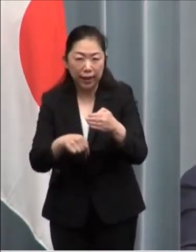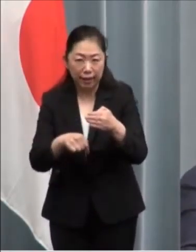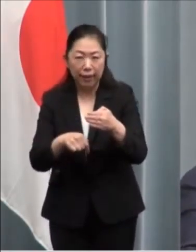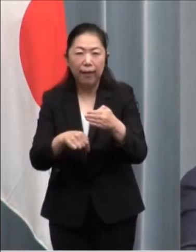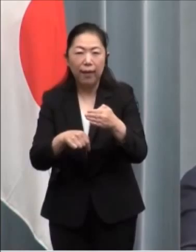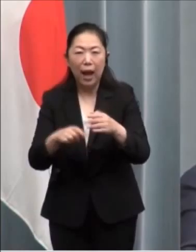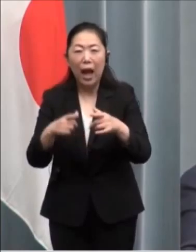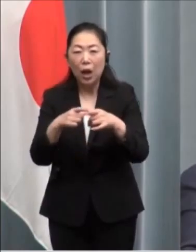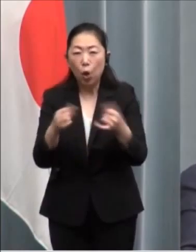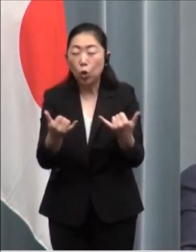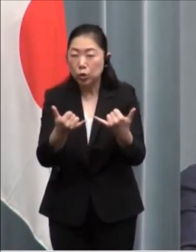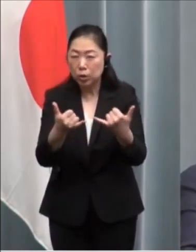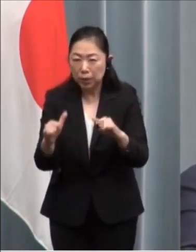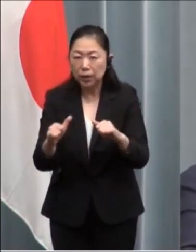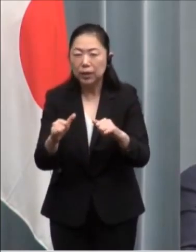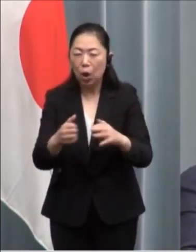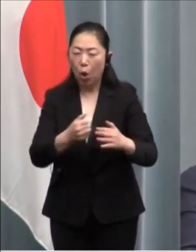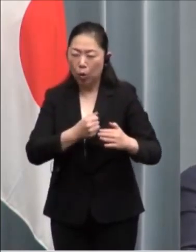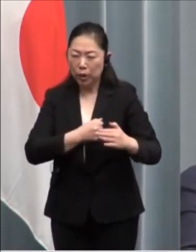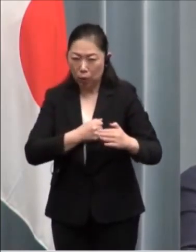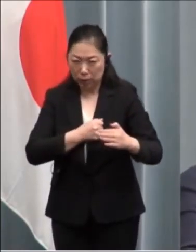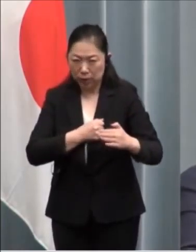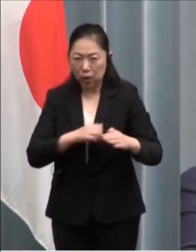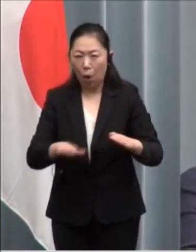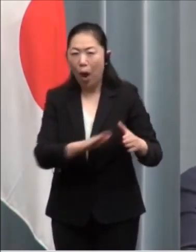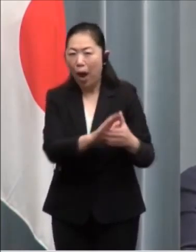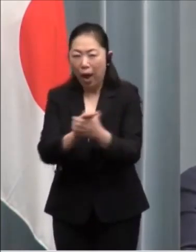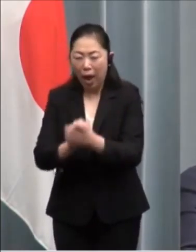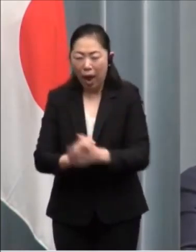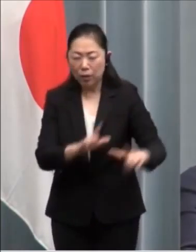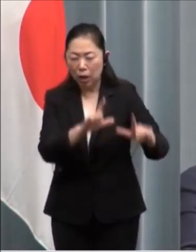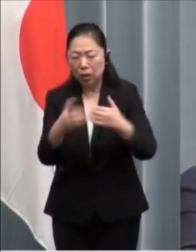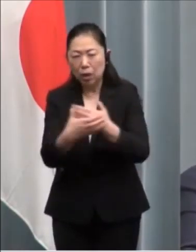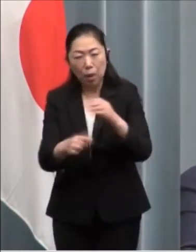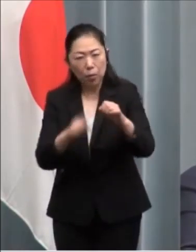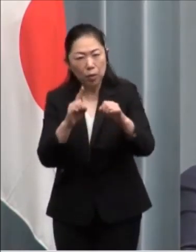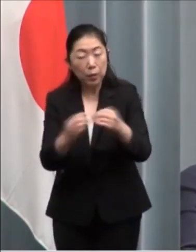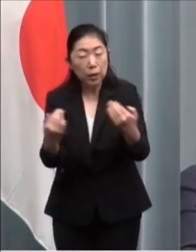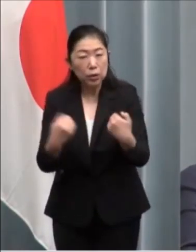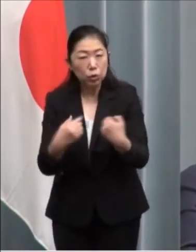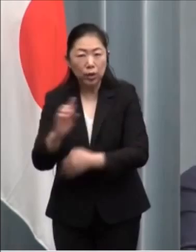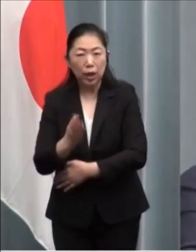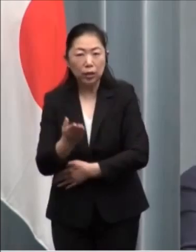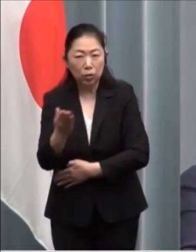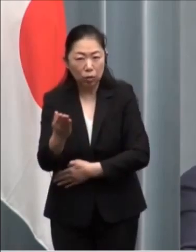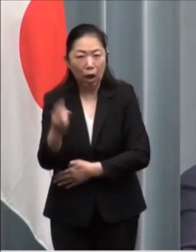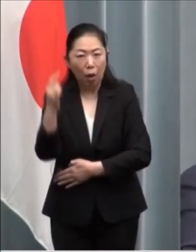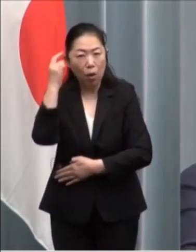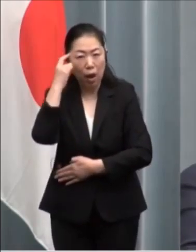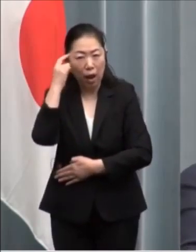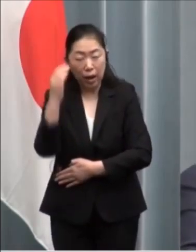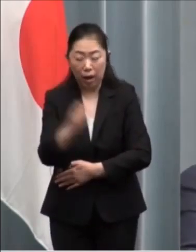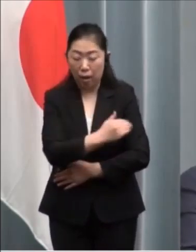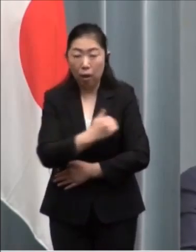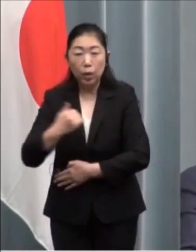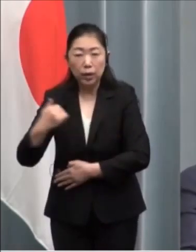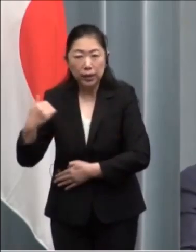り国民の命と平和の暮らしを守るために何が必要かという観点の中からですね、私たちはこ